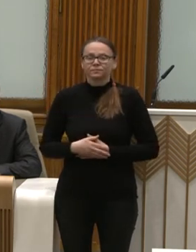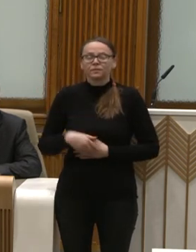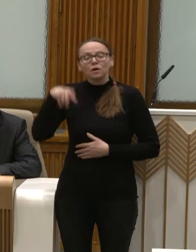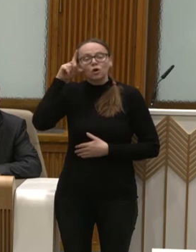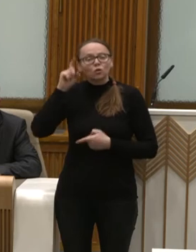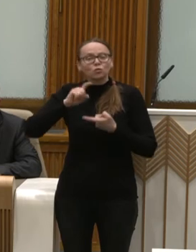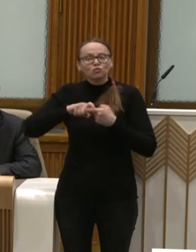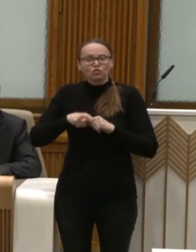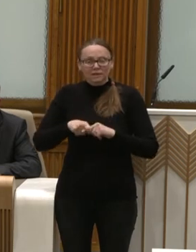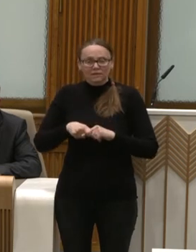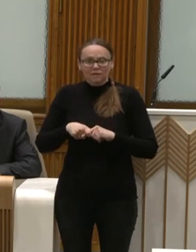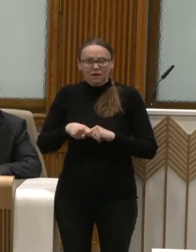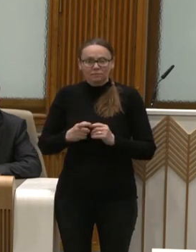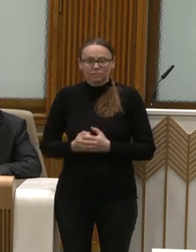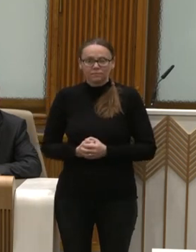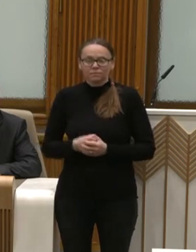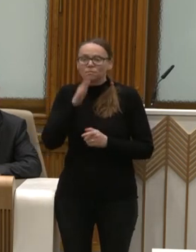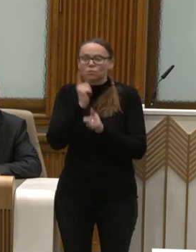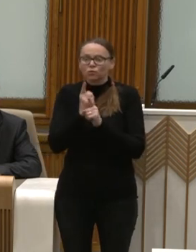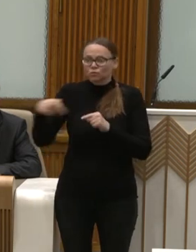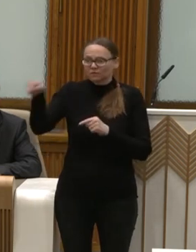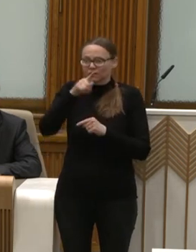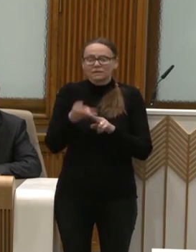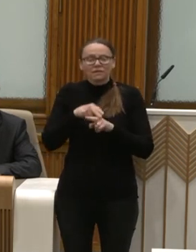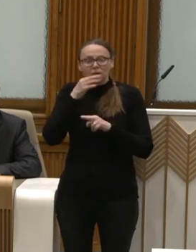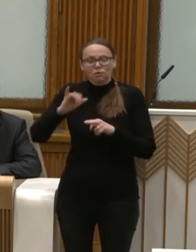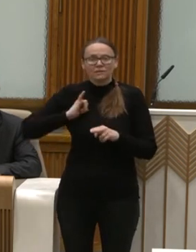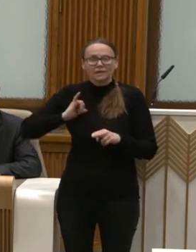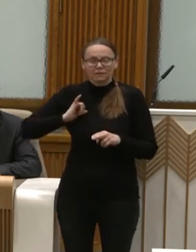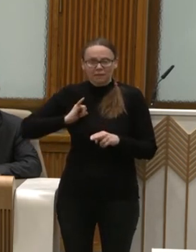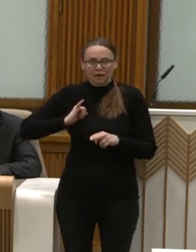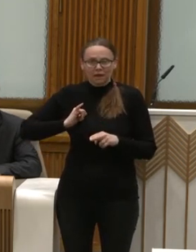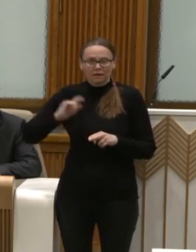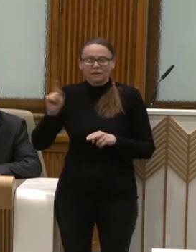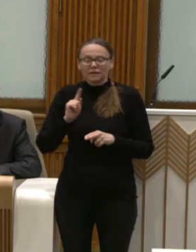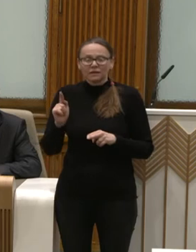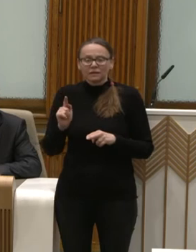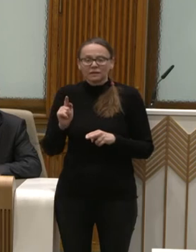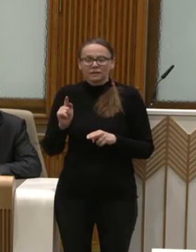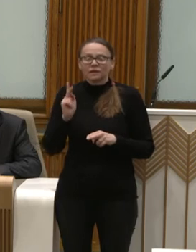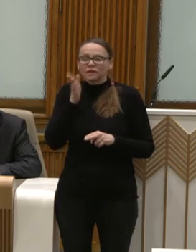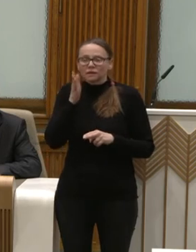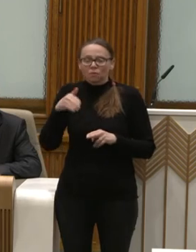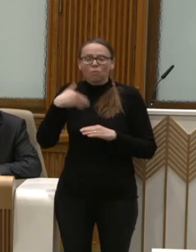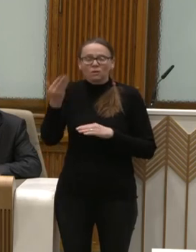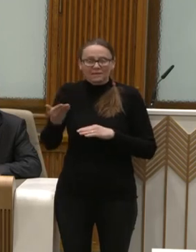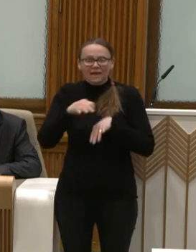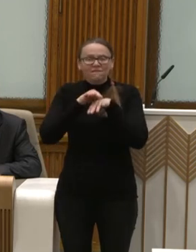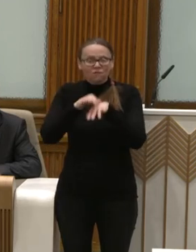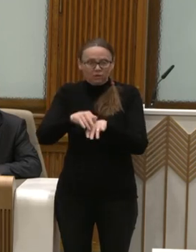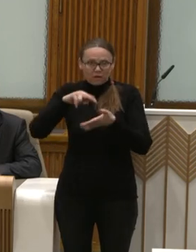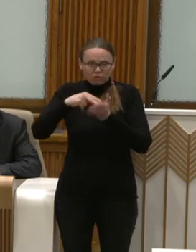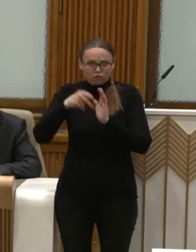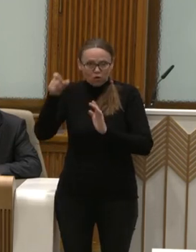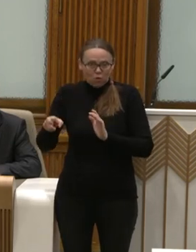Ključna stvar, ki bo tudi vas najbolj zanimala in ki bo kasneje vodja strokovne skupine bolj